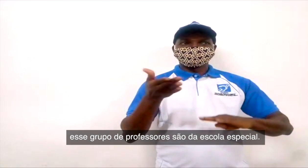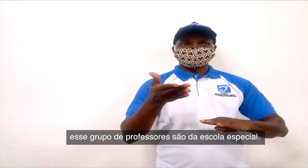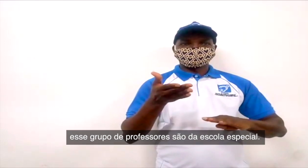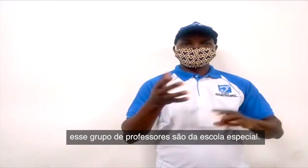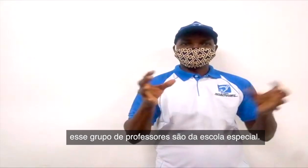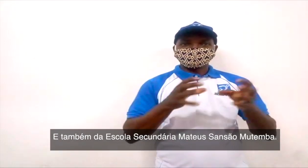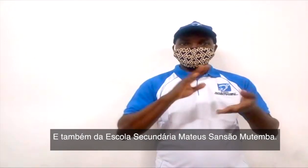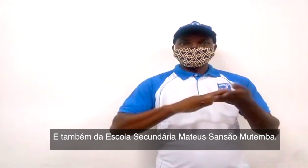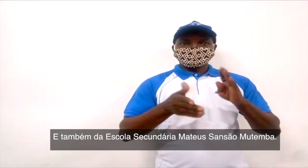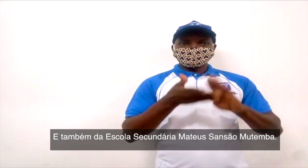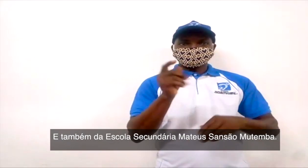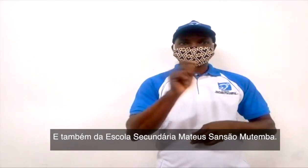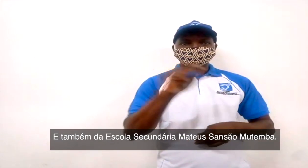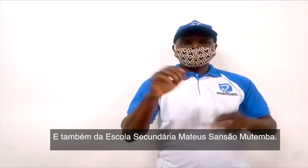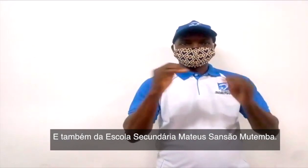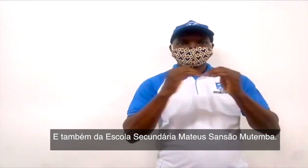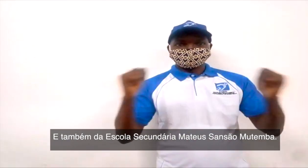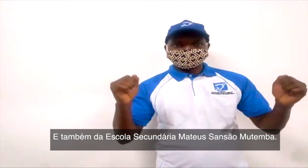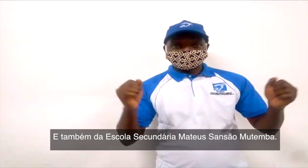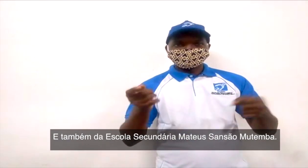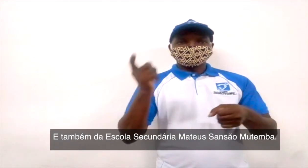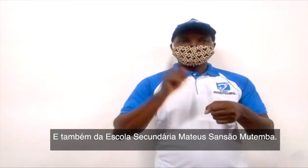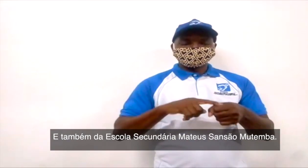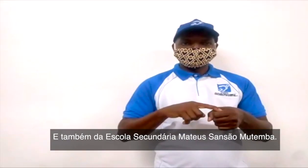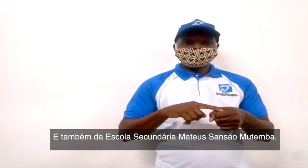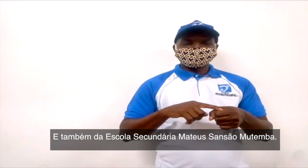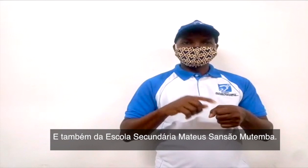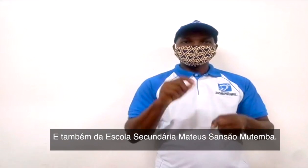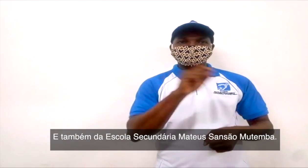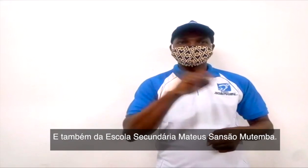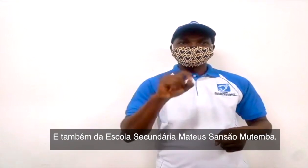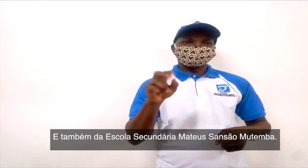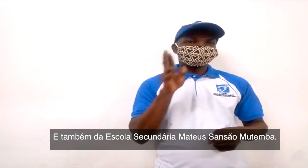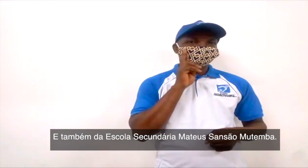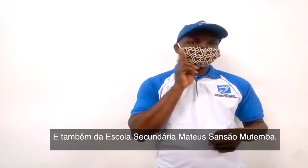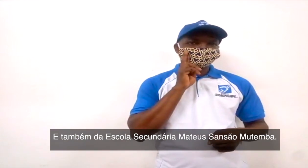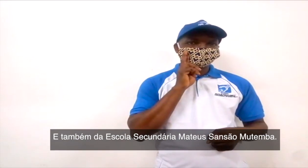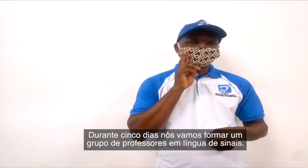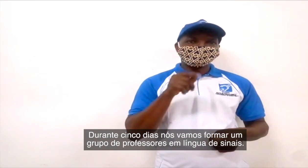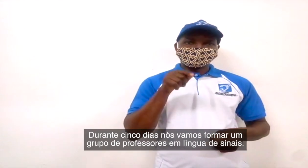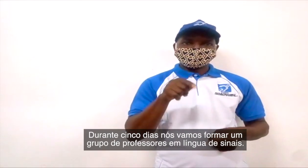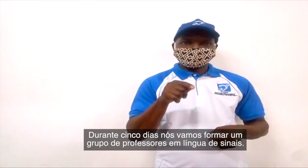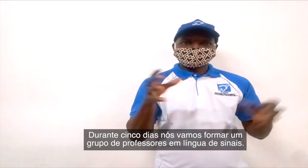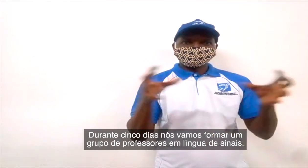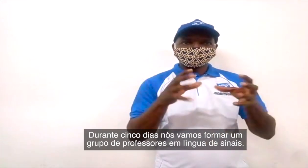especial e também da escola secundária Matheus Sassão Mutemba. O grupo de professor